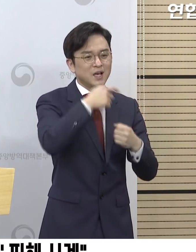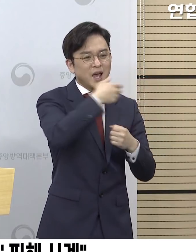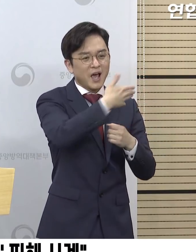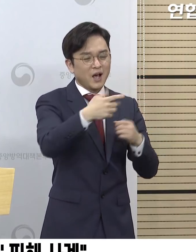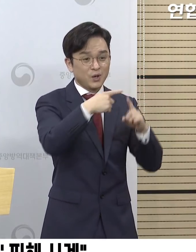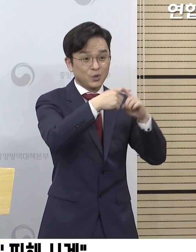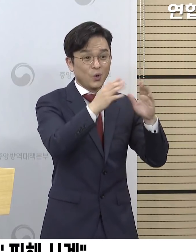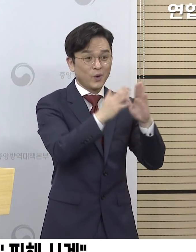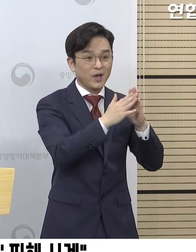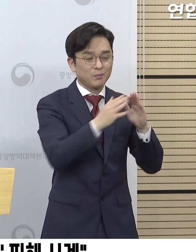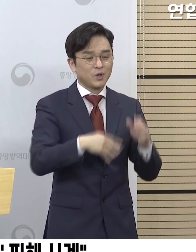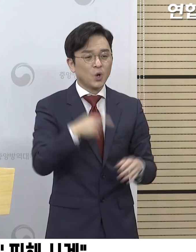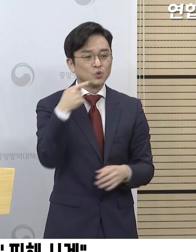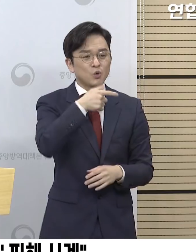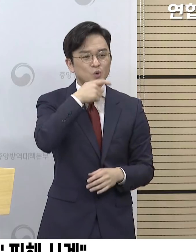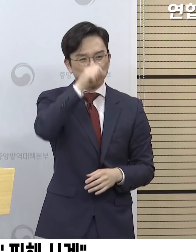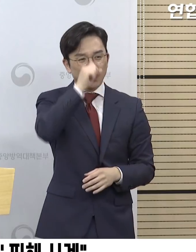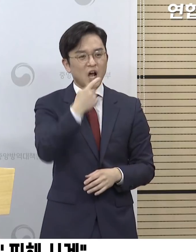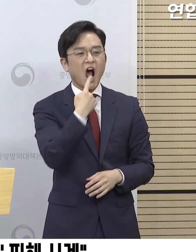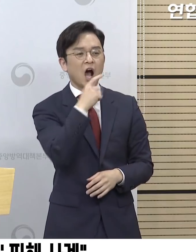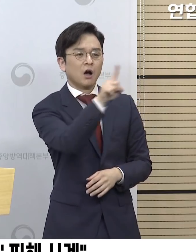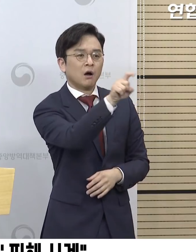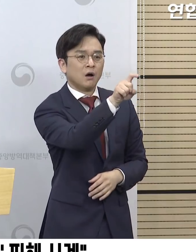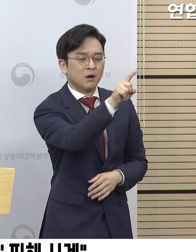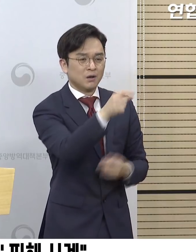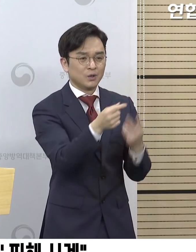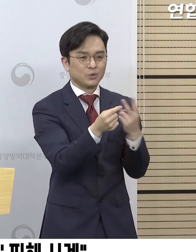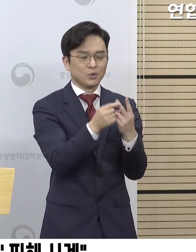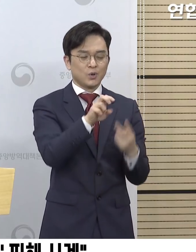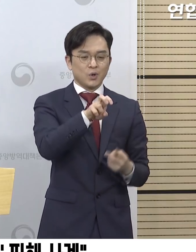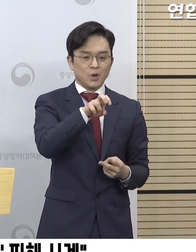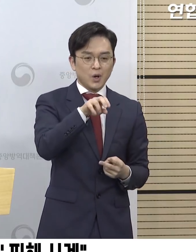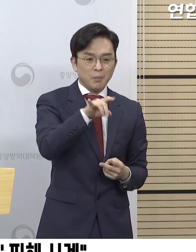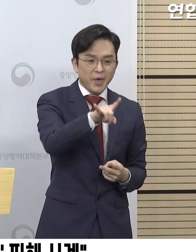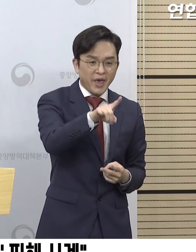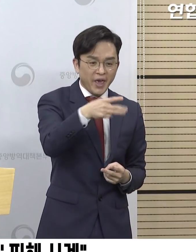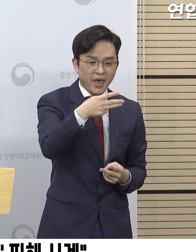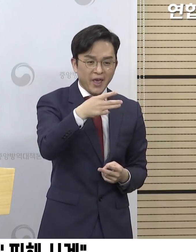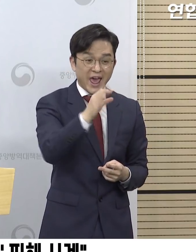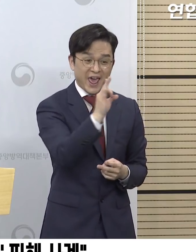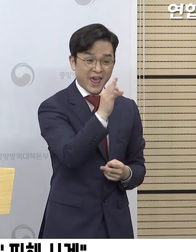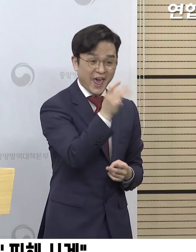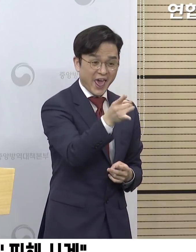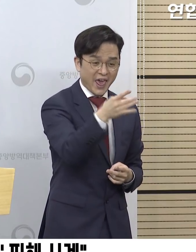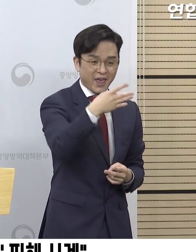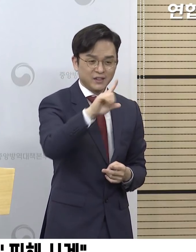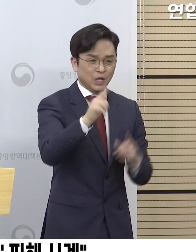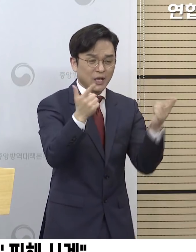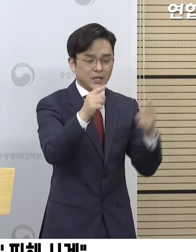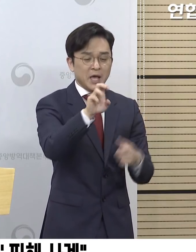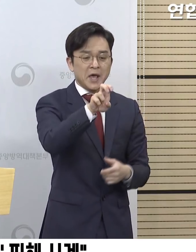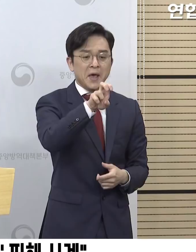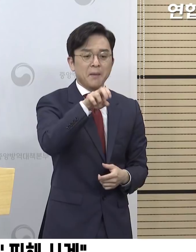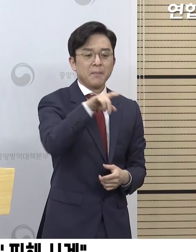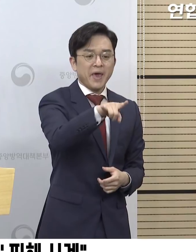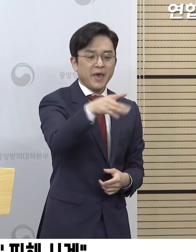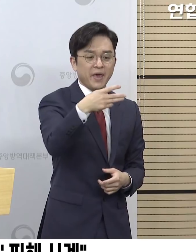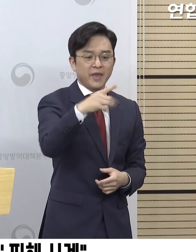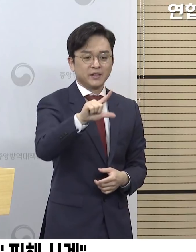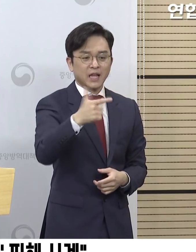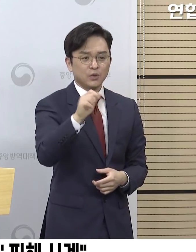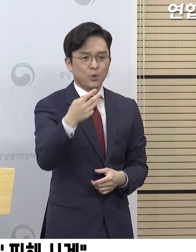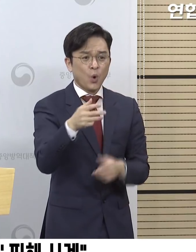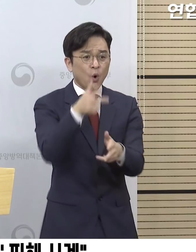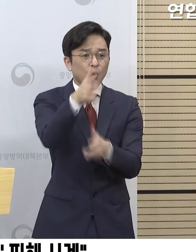그리고 또 가정에서 일어난 메탄올, 공업용 알코올인 메탄올로 소독을 하면서 발생한 중독 사고 등과